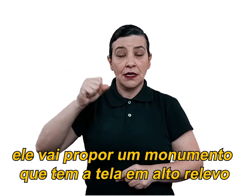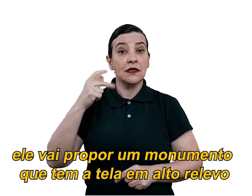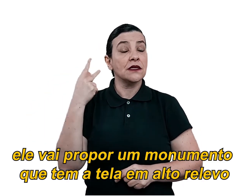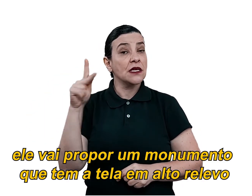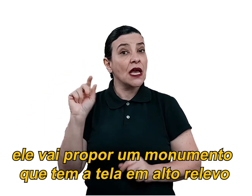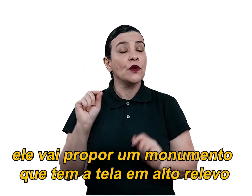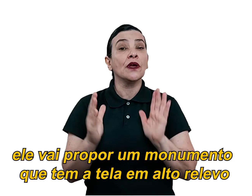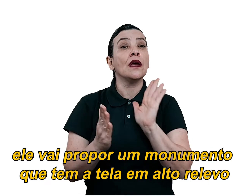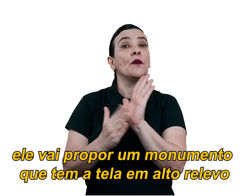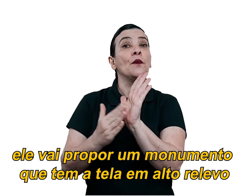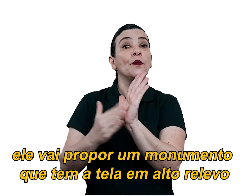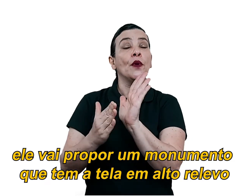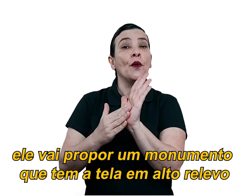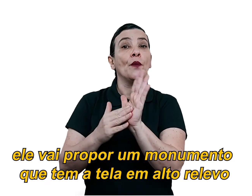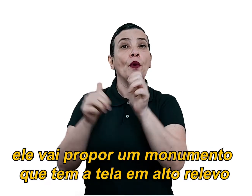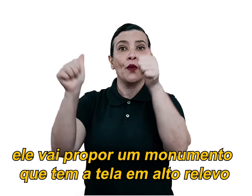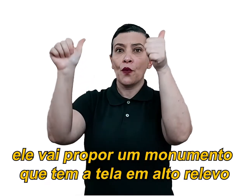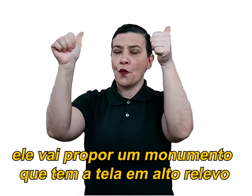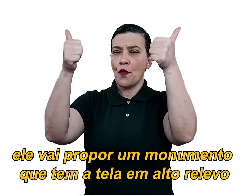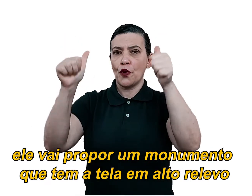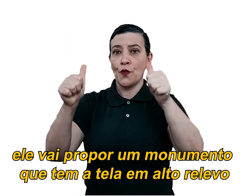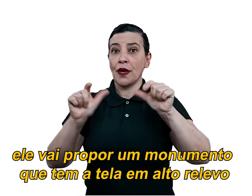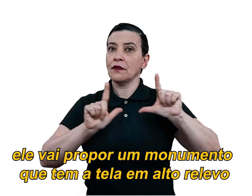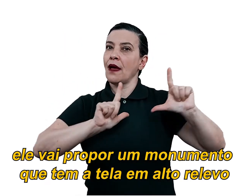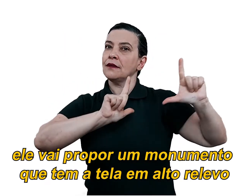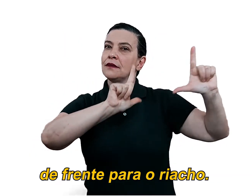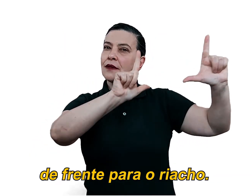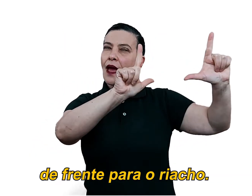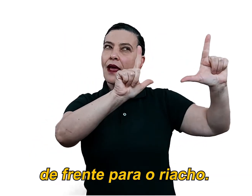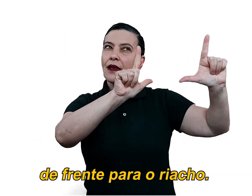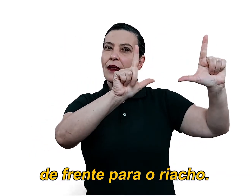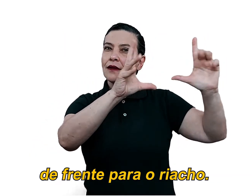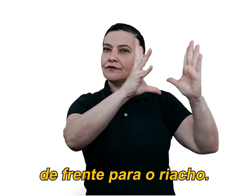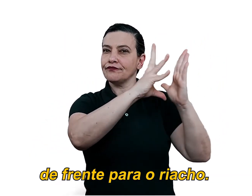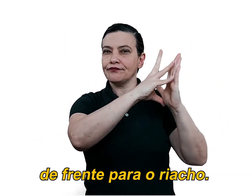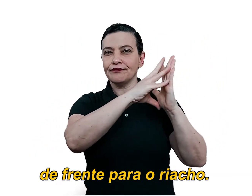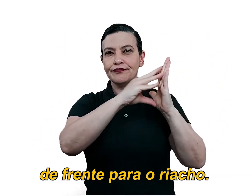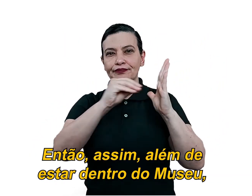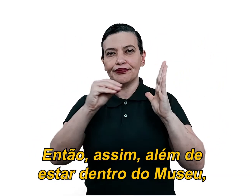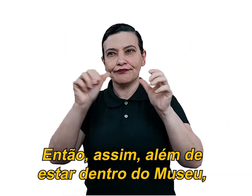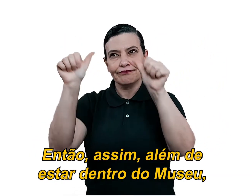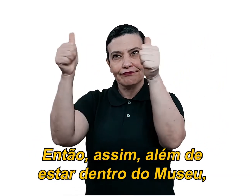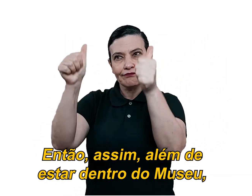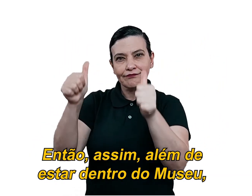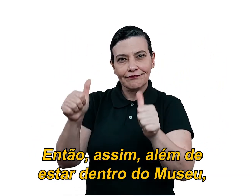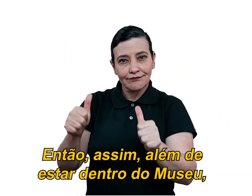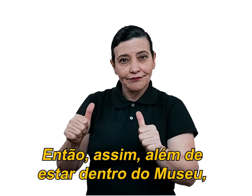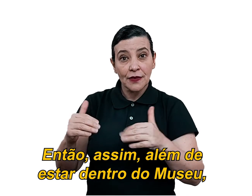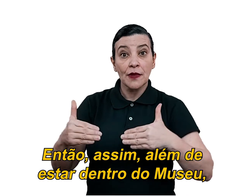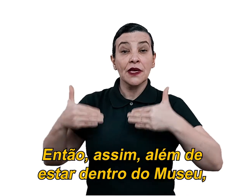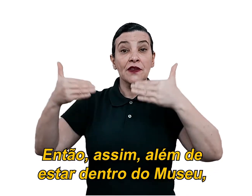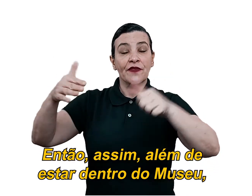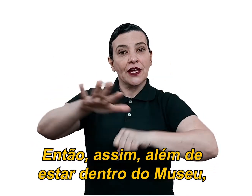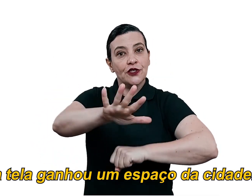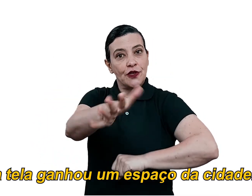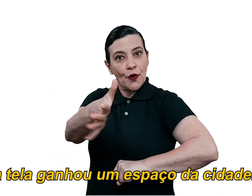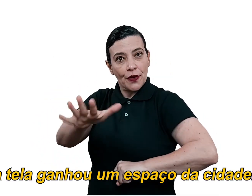tem a tela em alto relevo, né, de frente para o riacho. Então, assim, além de estar dentro do museu, a tela